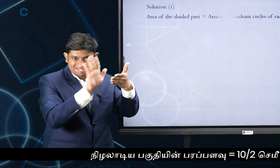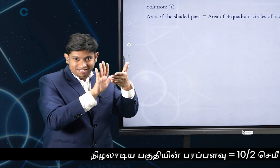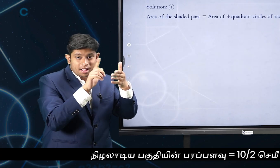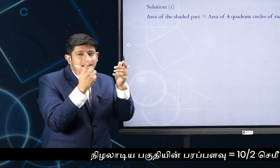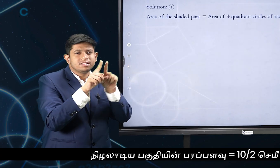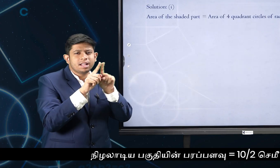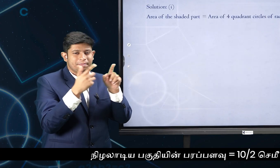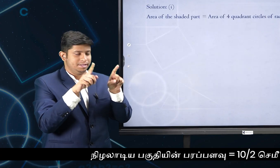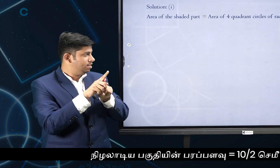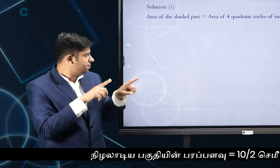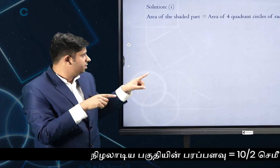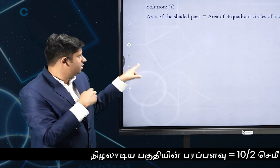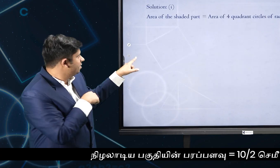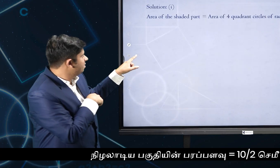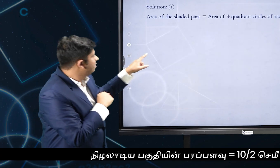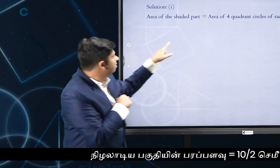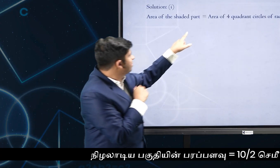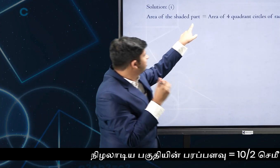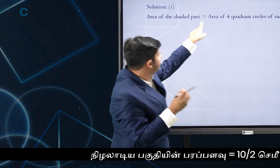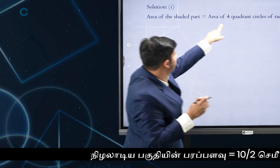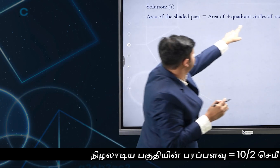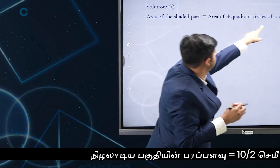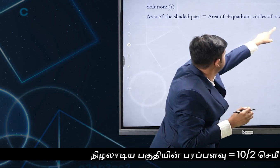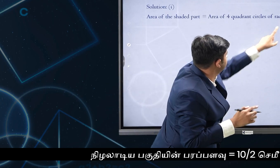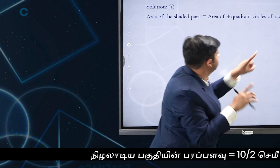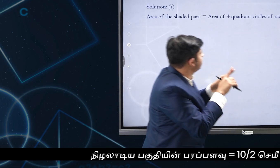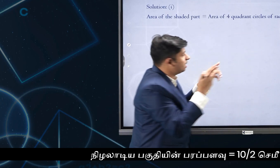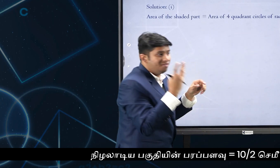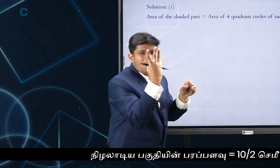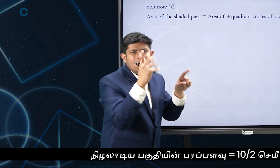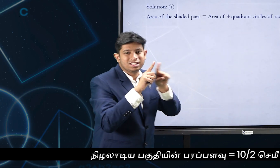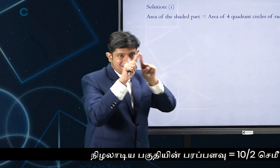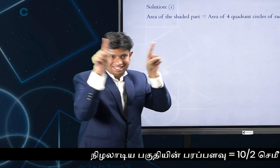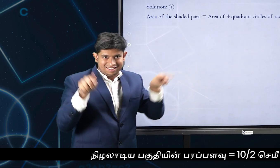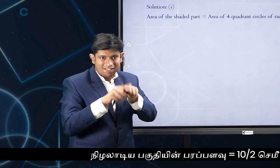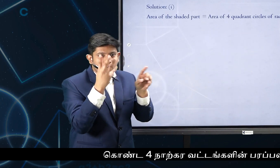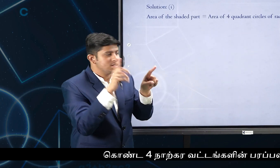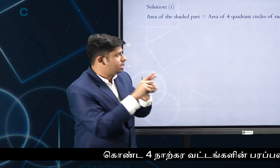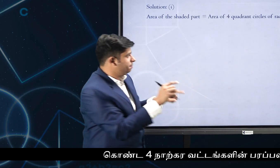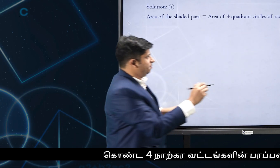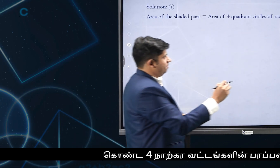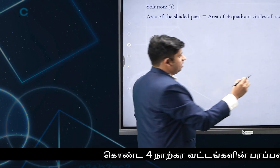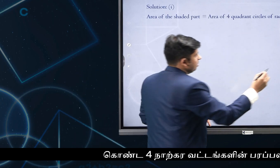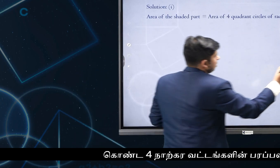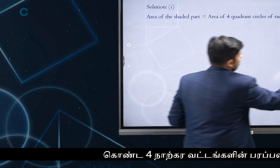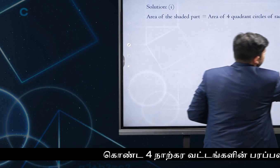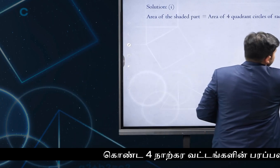நிழலாடிய பகுதியின் பரப்பளவு ஈடு 10/2 சென்டிமீட்டர் ஆரம் கொண்ட 4